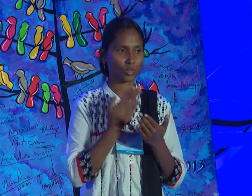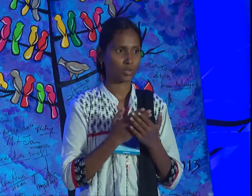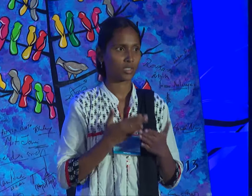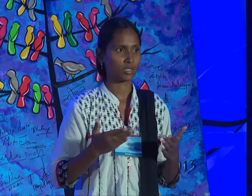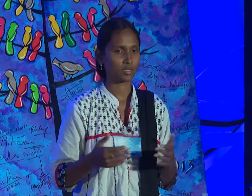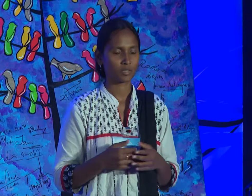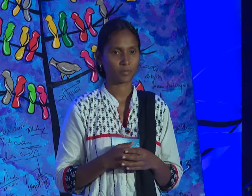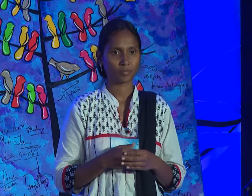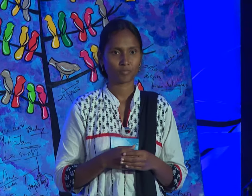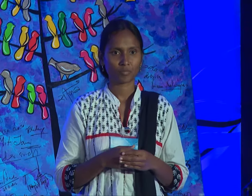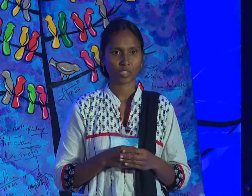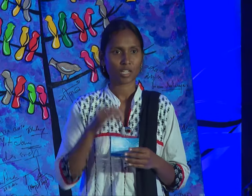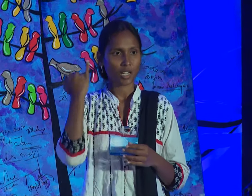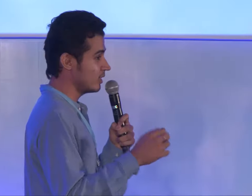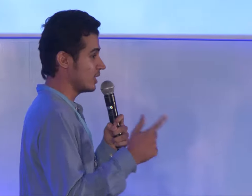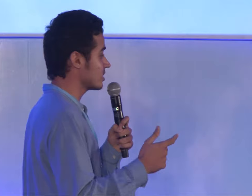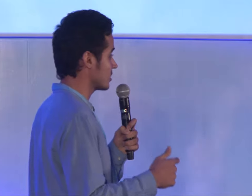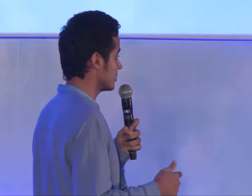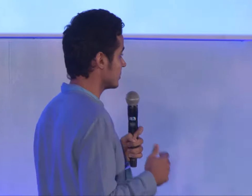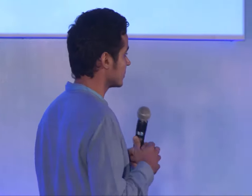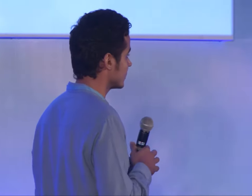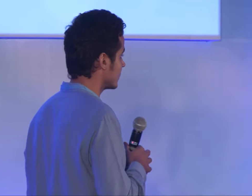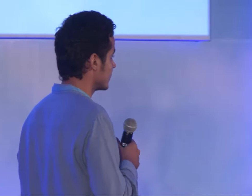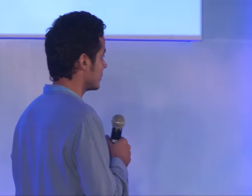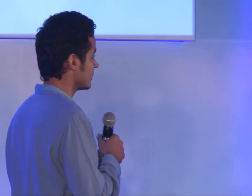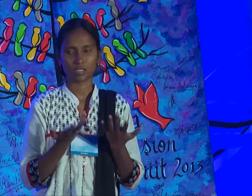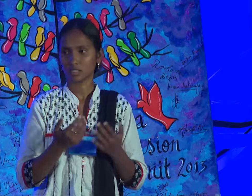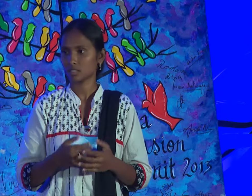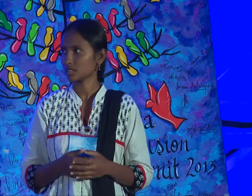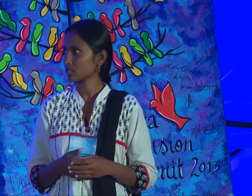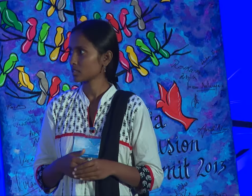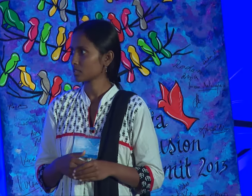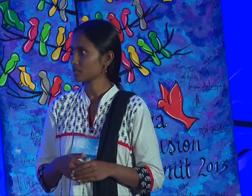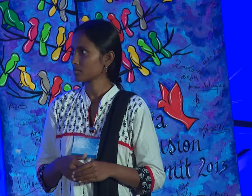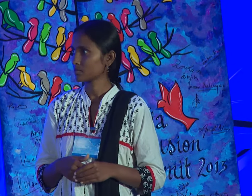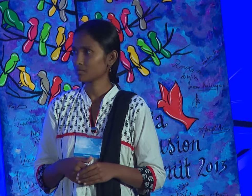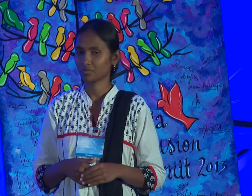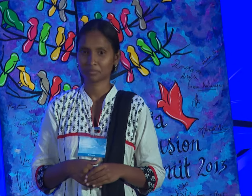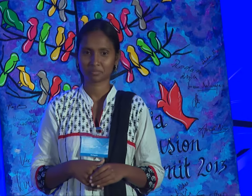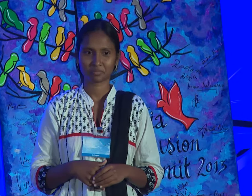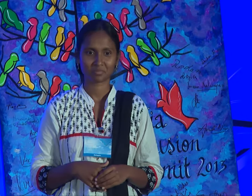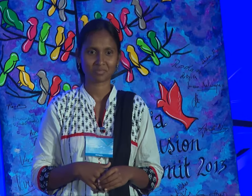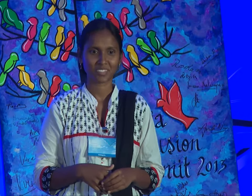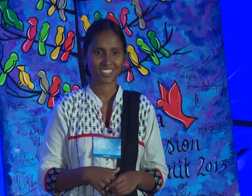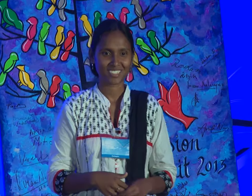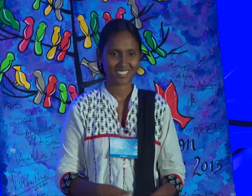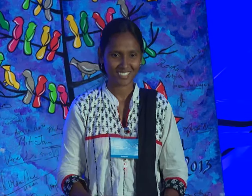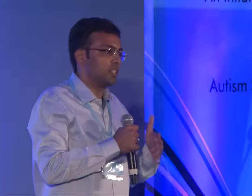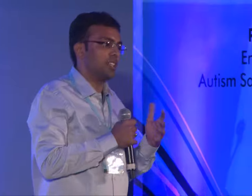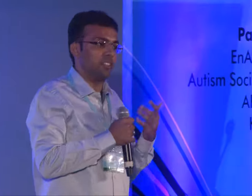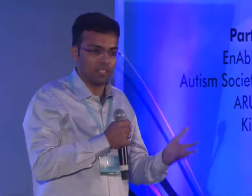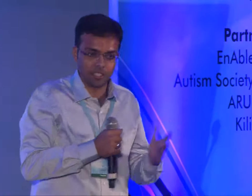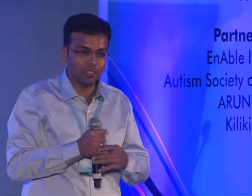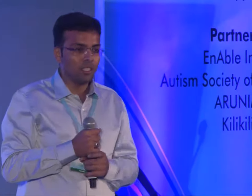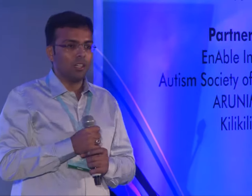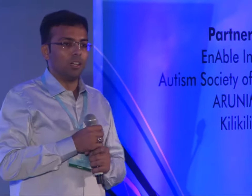that's where the idea of the film really started. तो हम लोग ने फिर बाद में तय किया कि हम लोग इनके ऊपर फिल्म बना रहे, तो वी